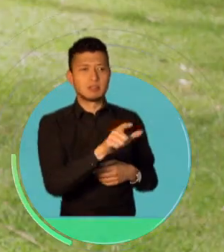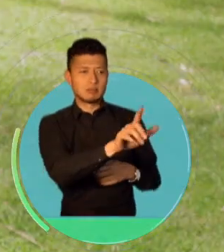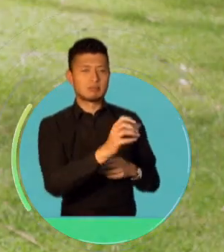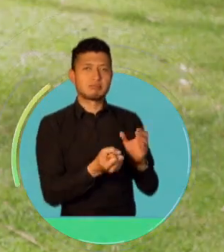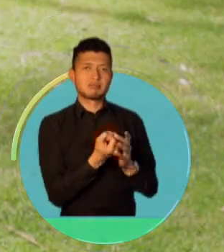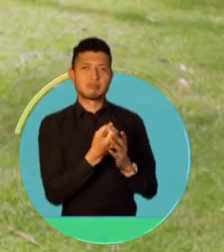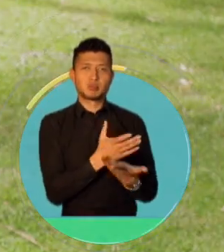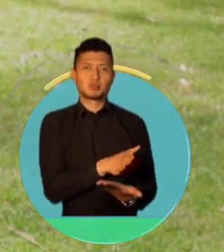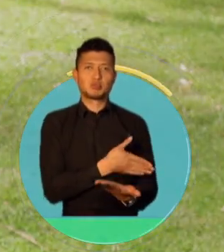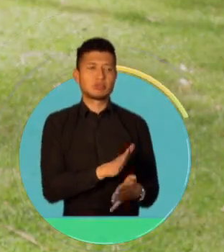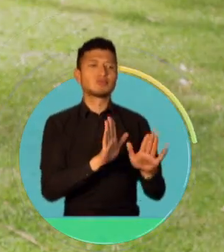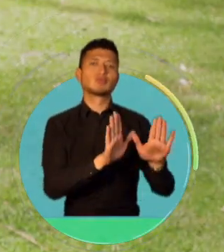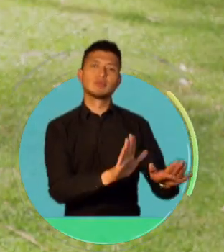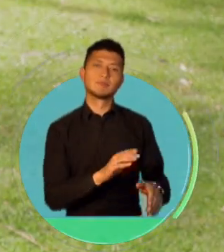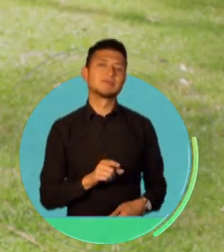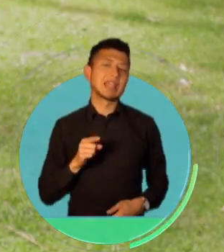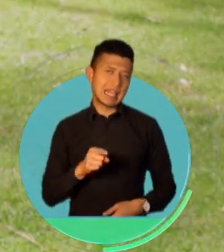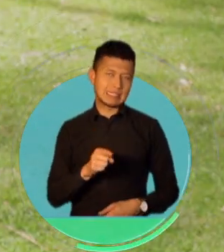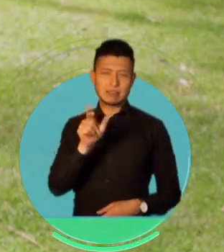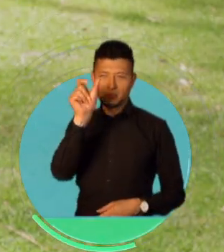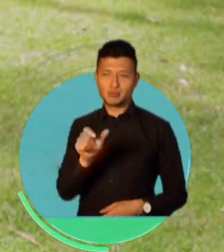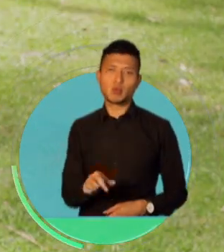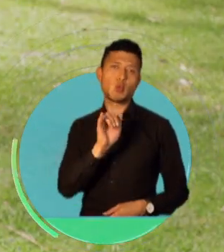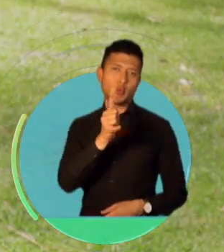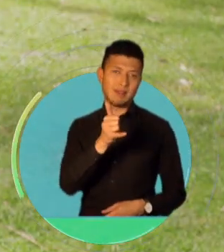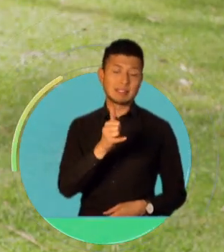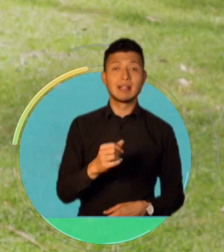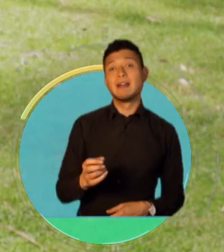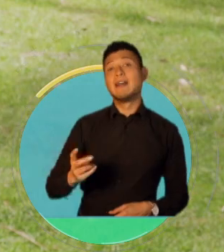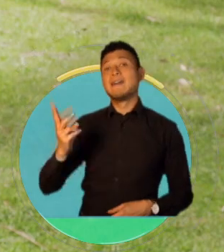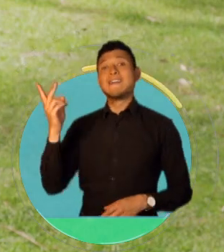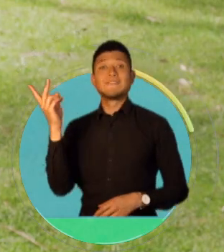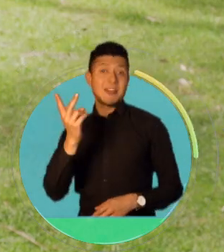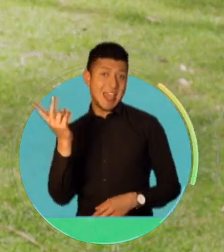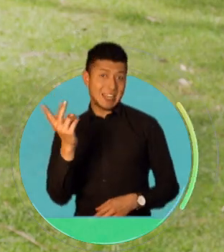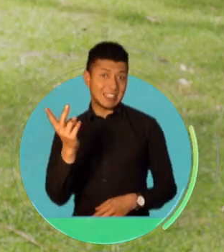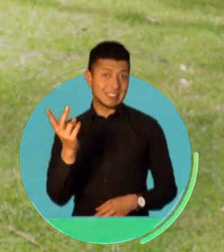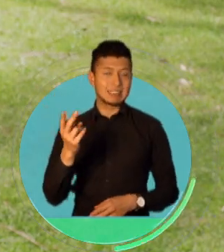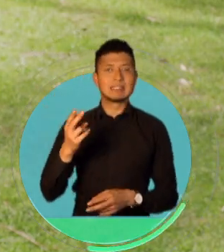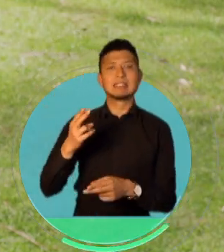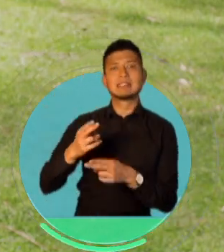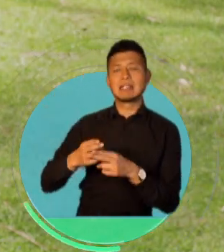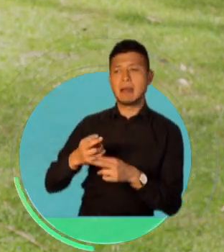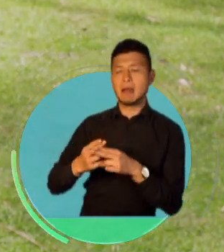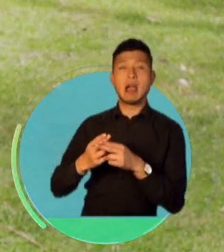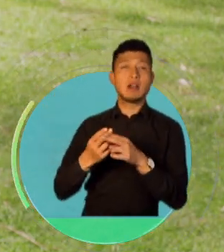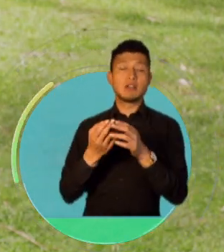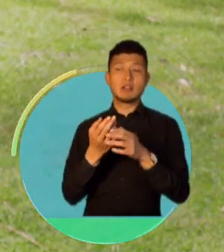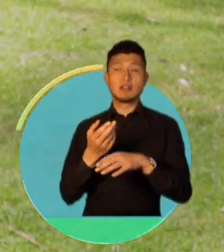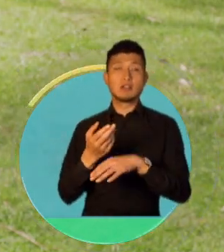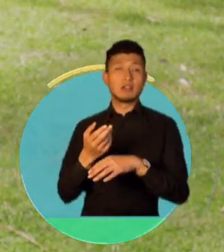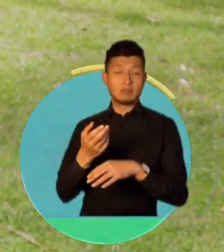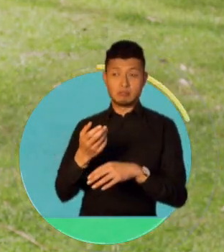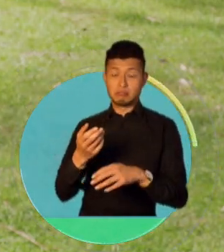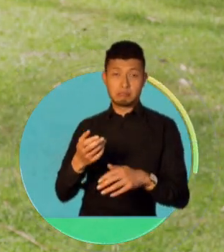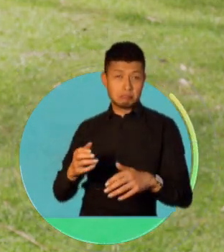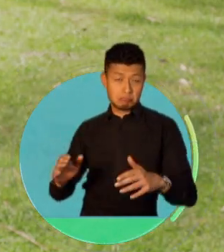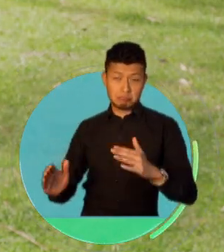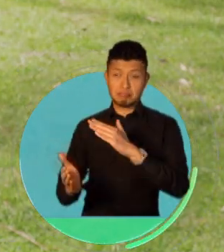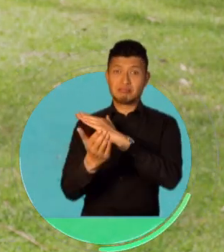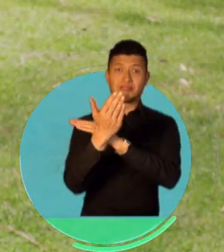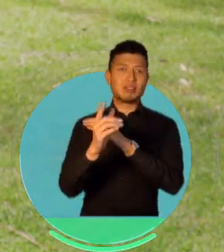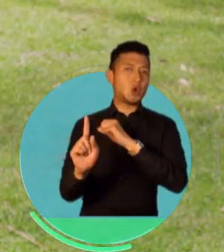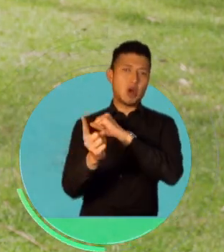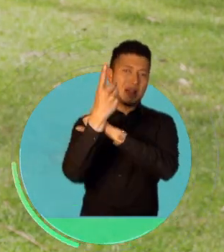de su producción musical eso es los jueves el día viernes se llama hasta las 13 hasta las 13